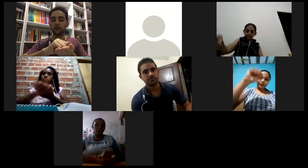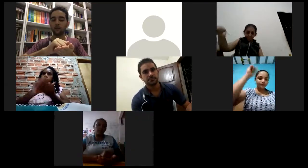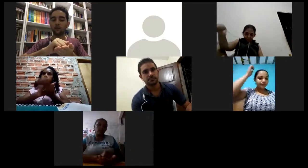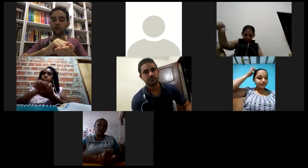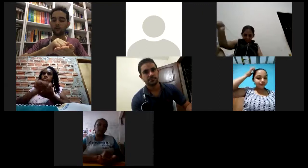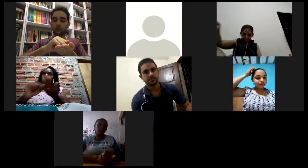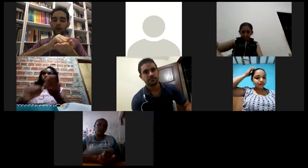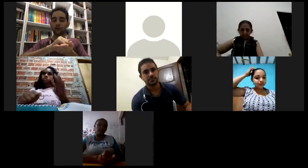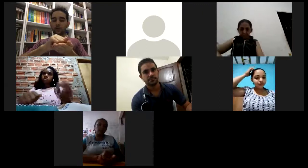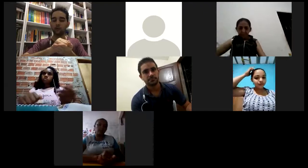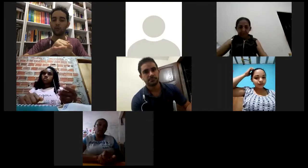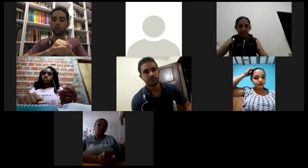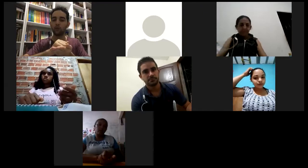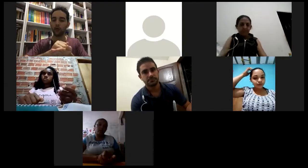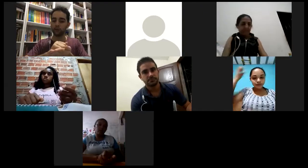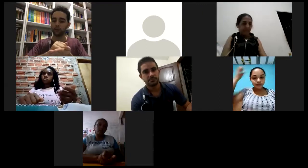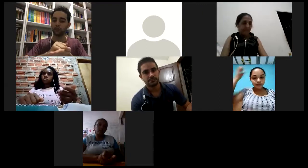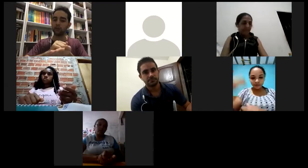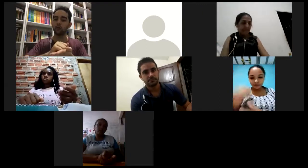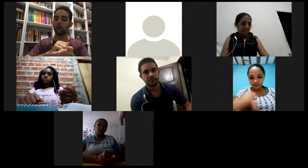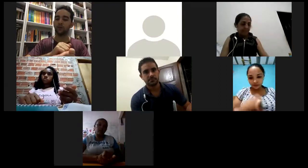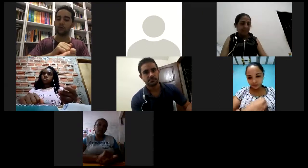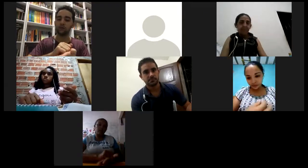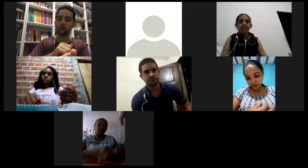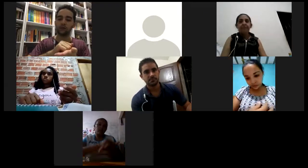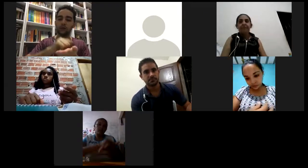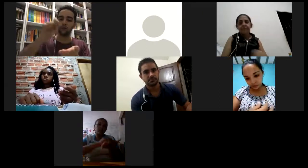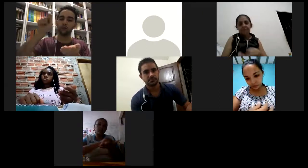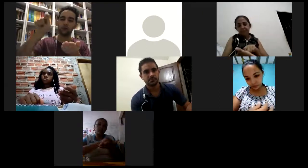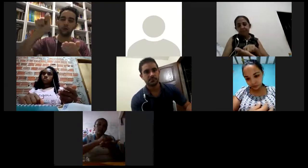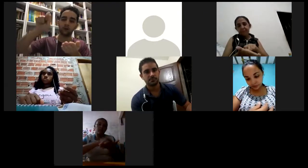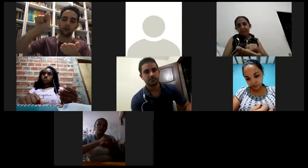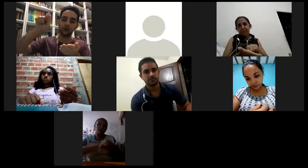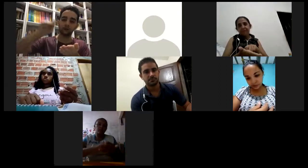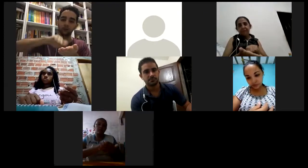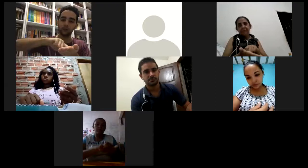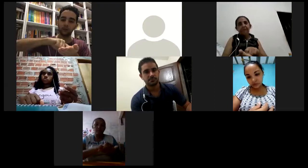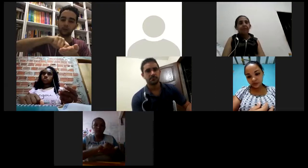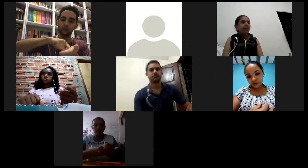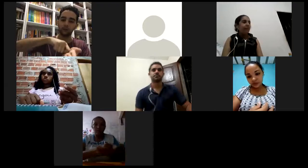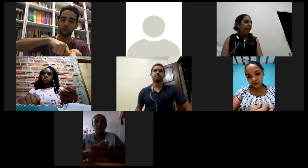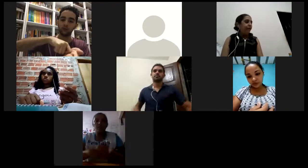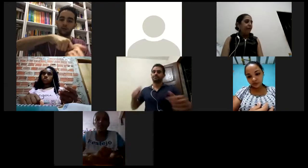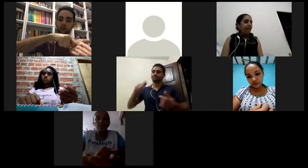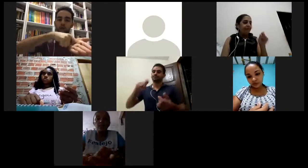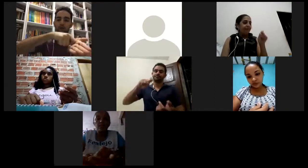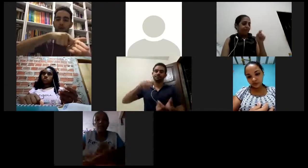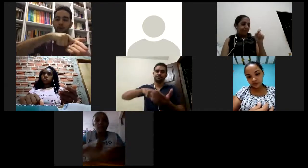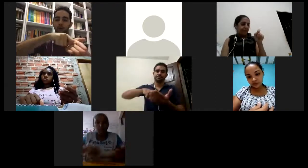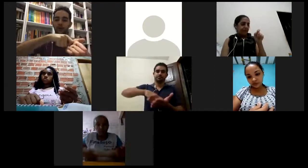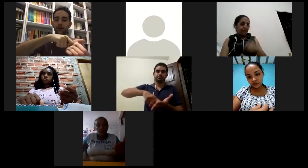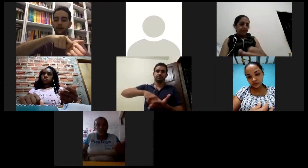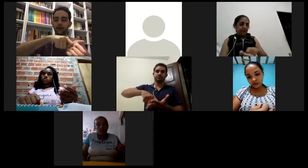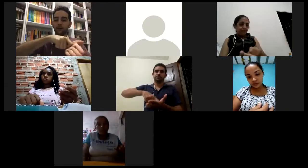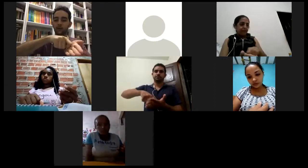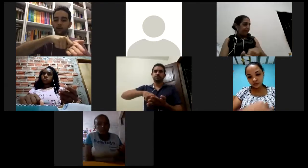Não confundam apagador com borracha, que tem uma diferença no sinal, que o sinal eu vou usar a ponta da minha mão para